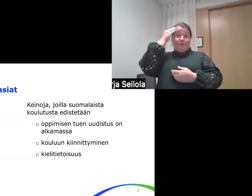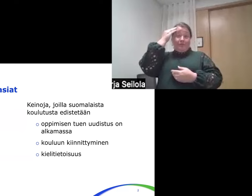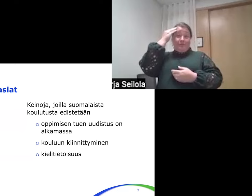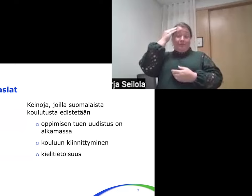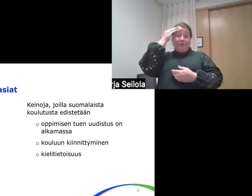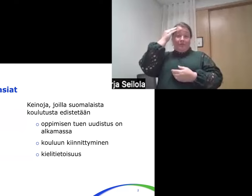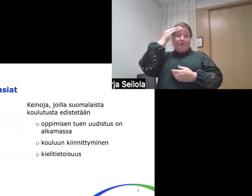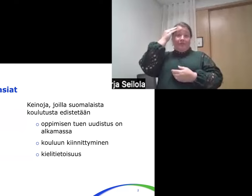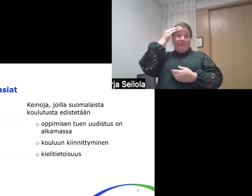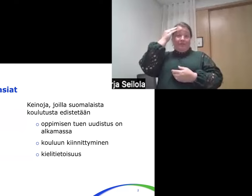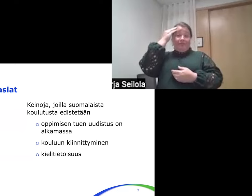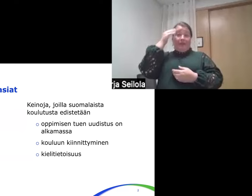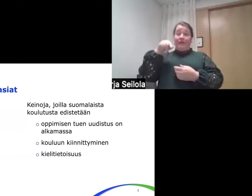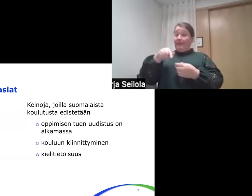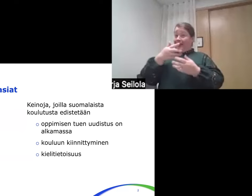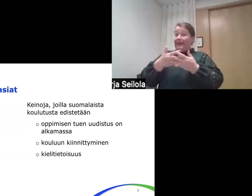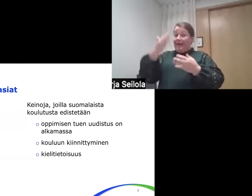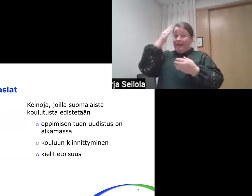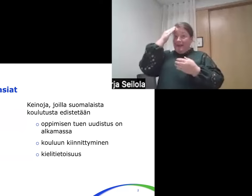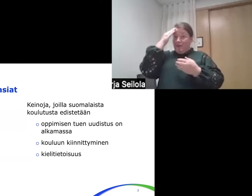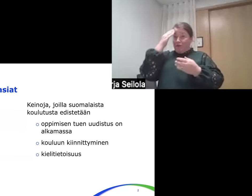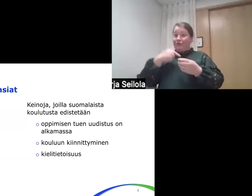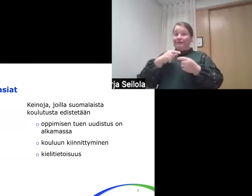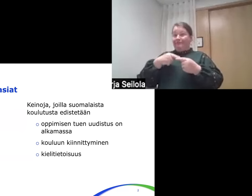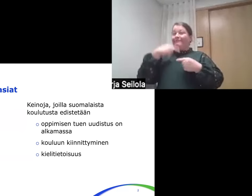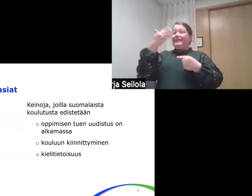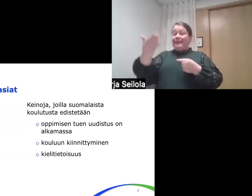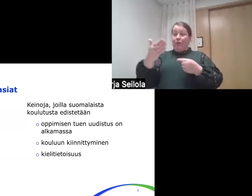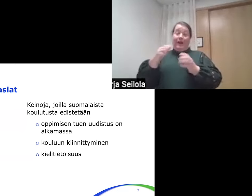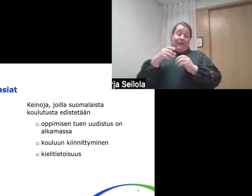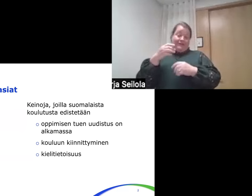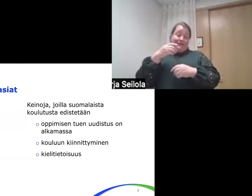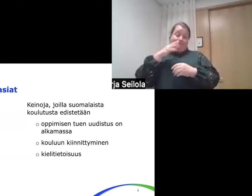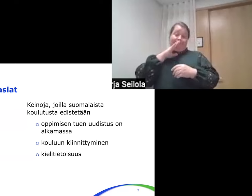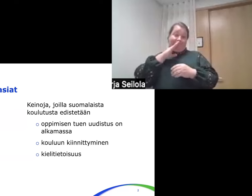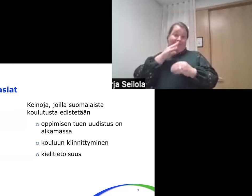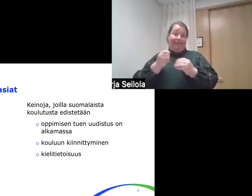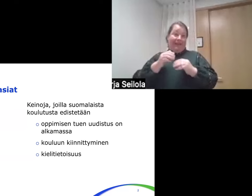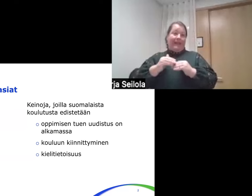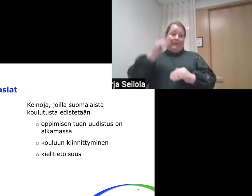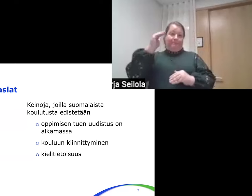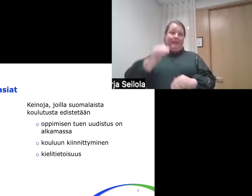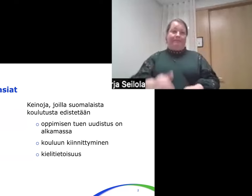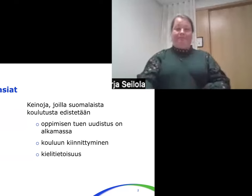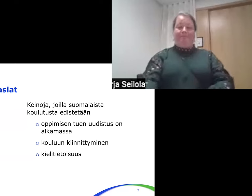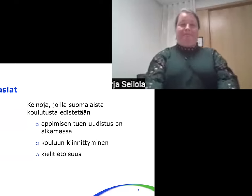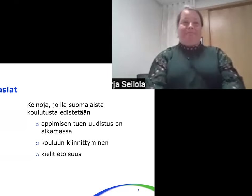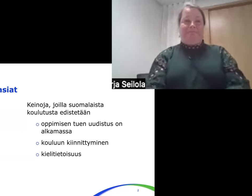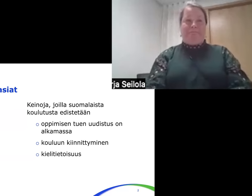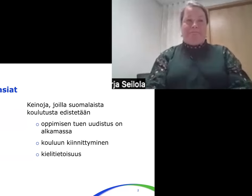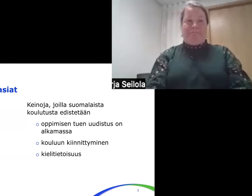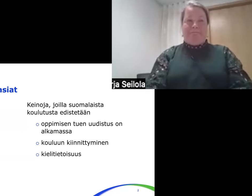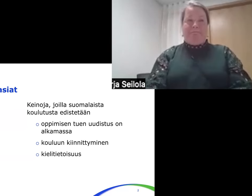Ja kolmas osuus on kielitietoisuus. Ja kielitietoisuus on siis yksi näistä